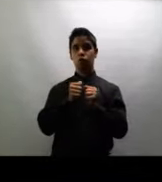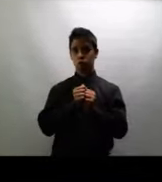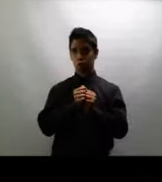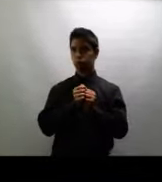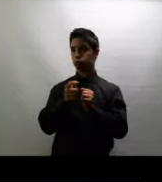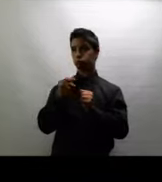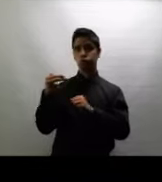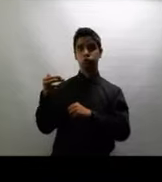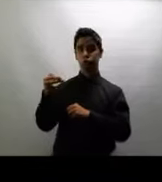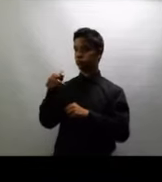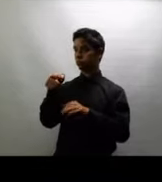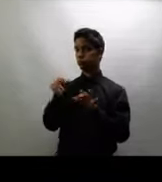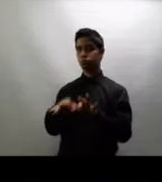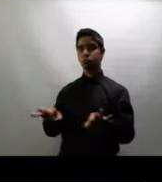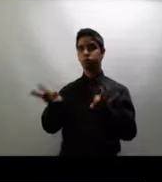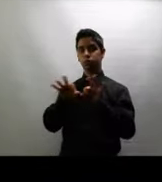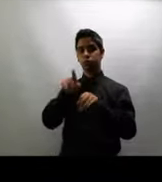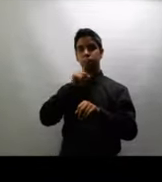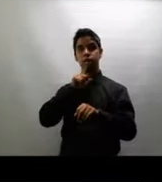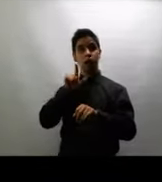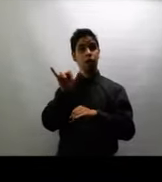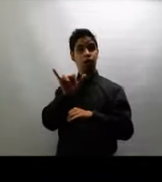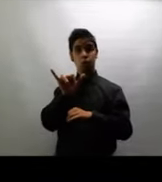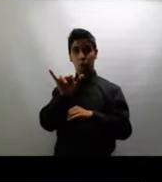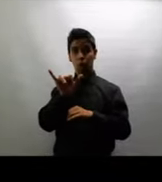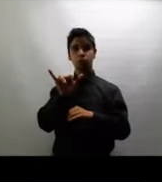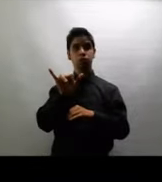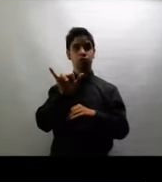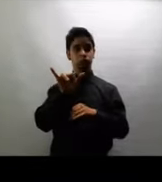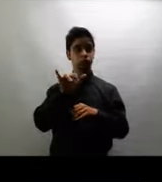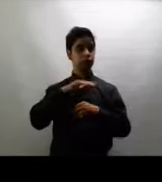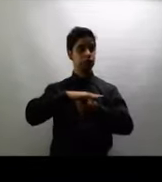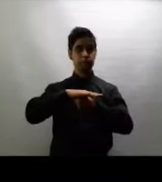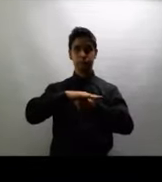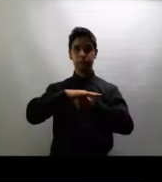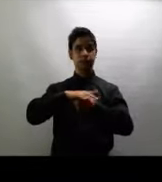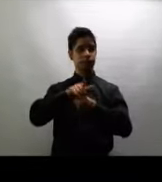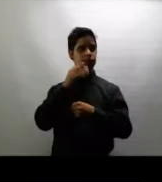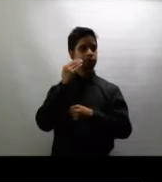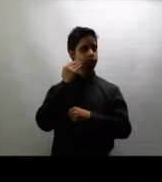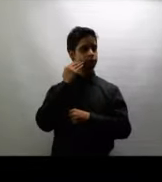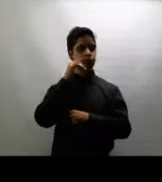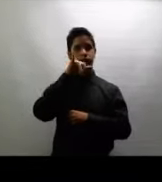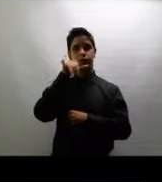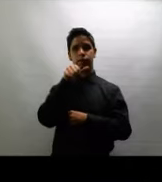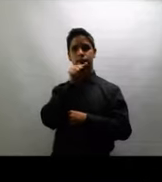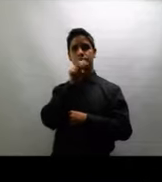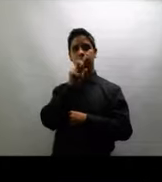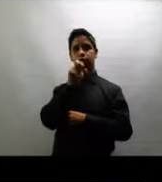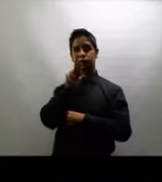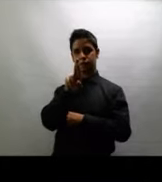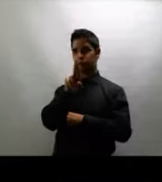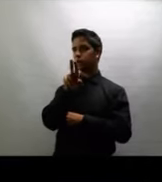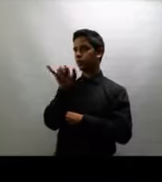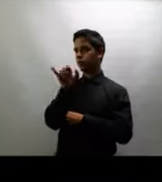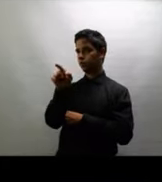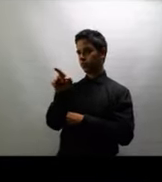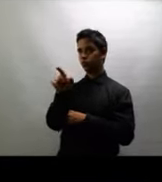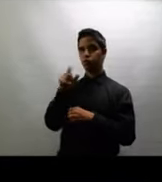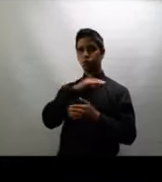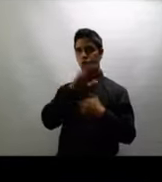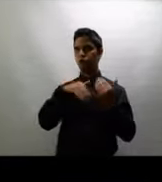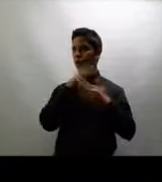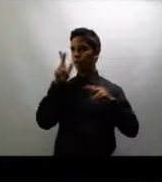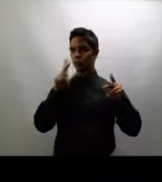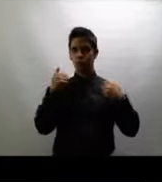De muchas maneras. Histérico. E histérico también. Ay, sí, bendito Javier. Sí, lo sabemos. Todo el mundo tuvo, ay, este también. Todo el mundo